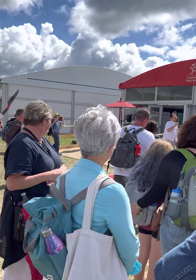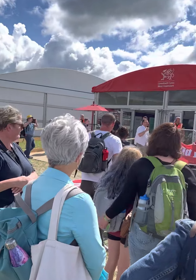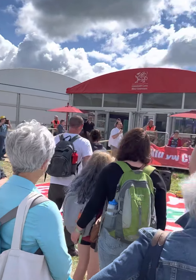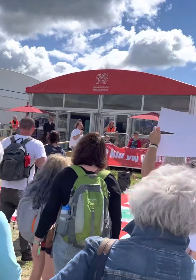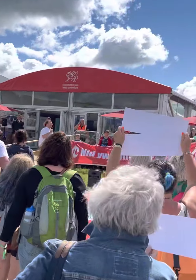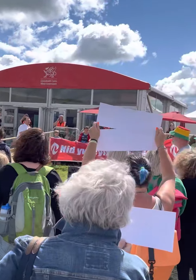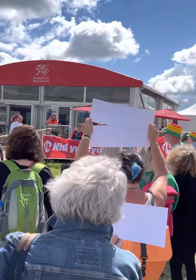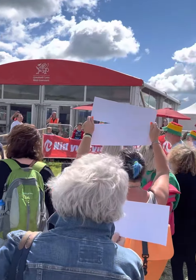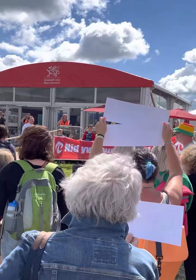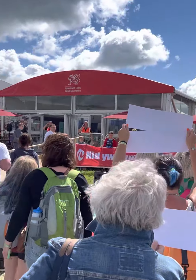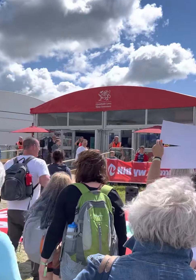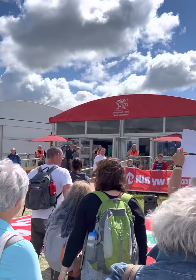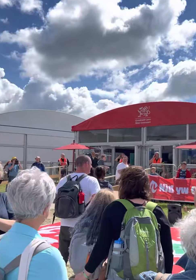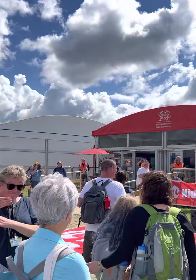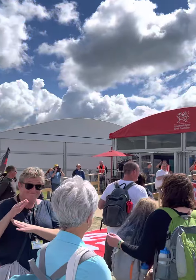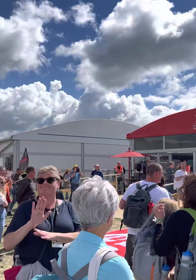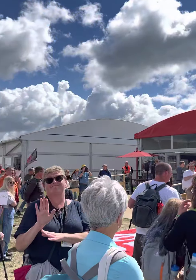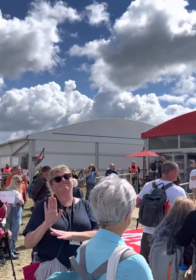werth!